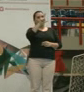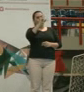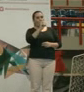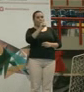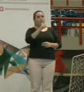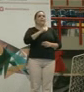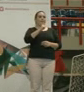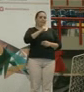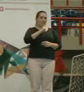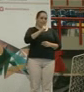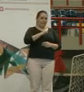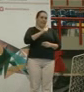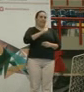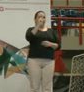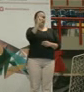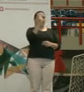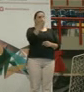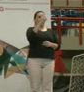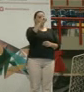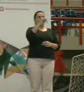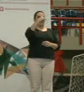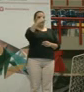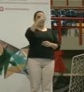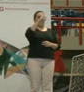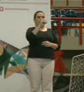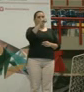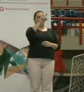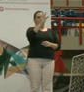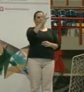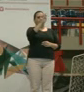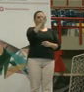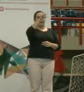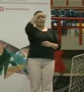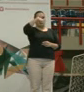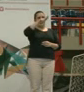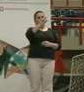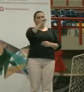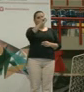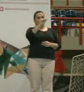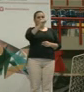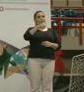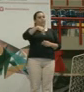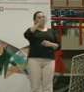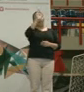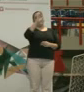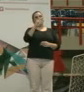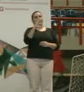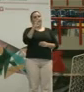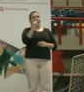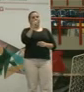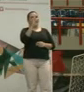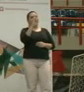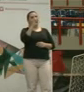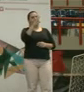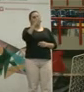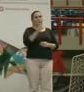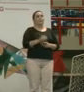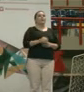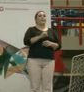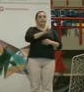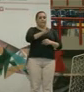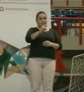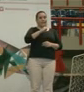que tem uma hipotenusa maior do que os catetos, concorda? E se diz que ele era isósceles, tem dois lados